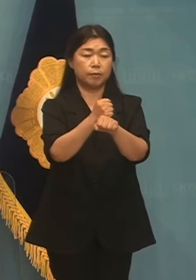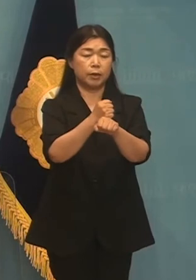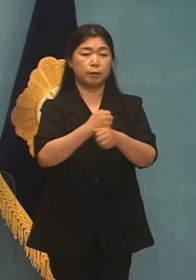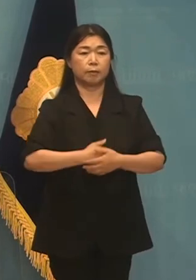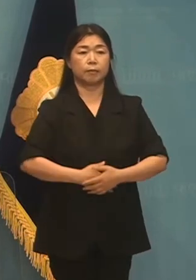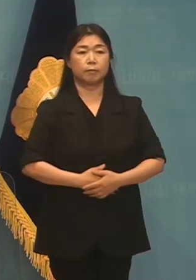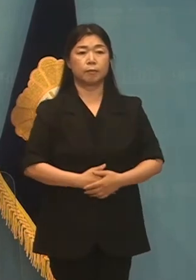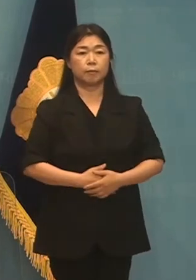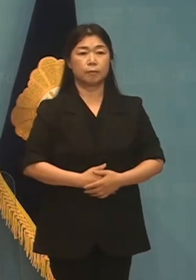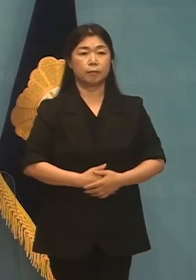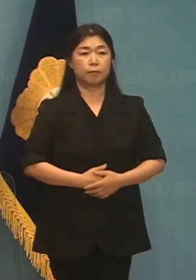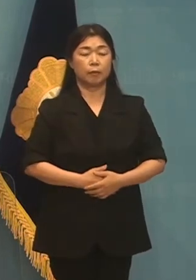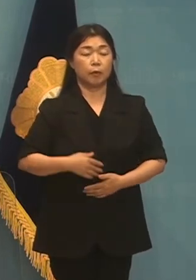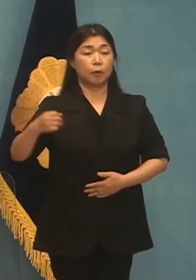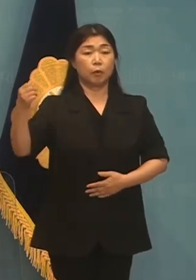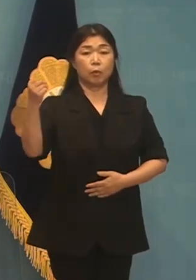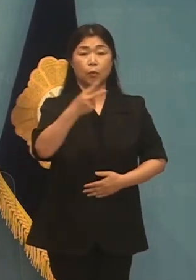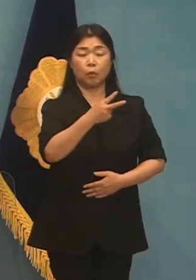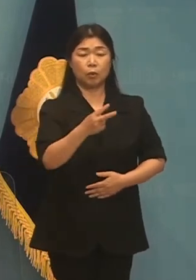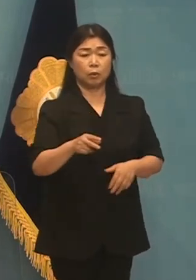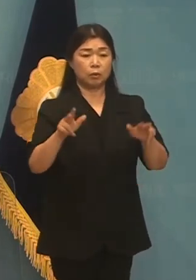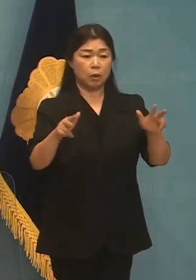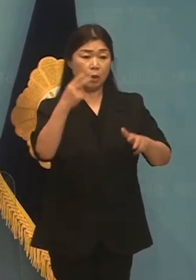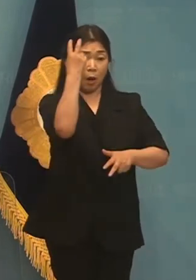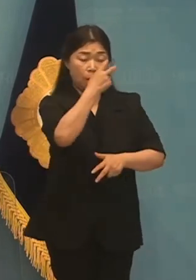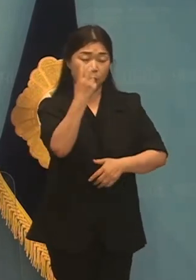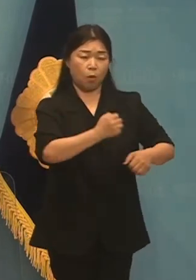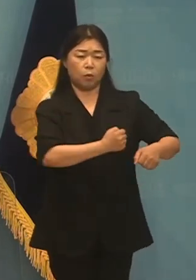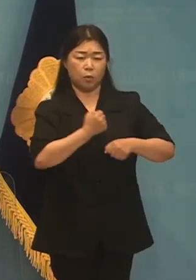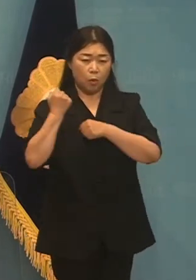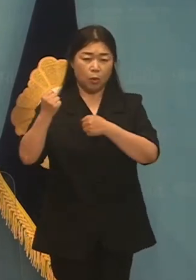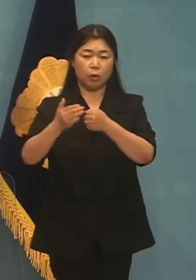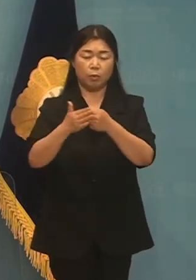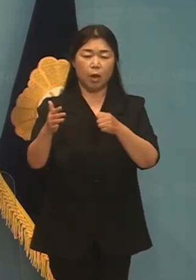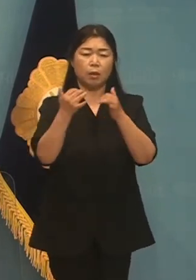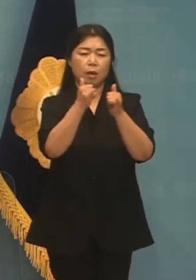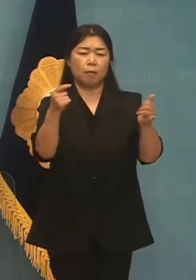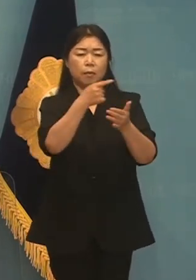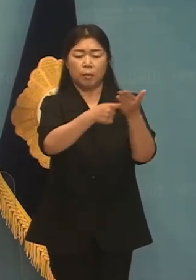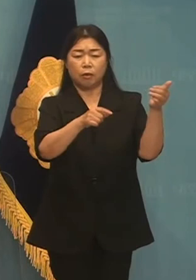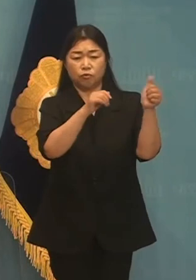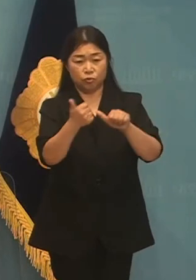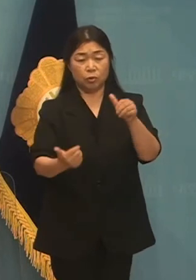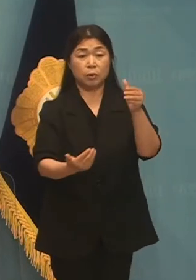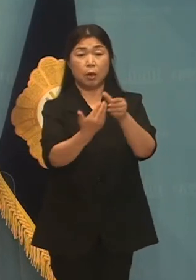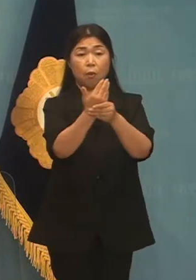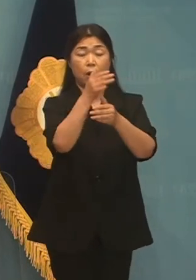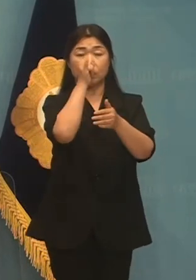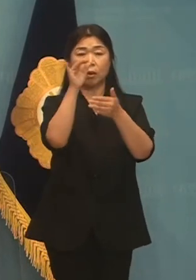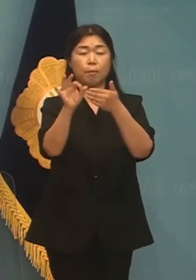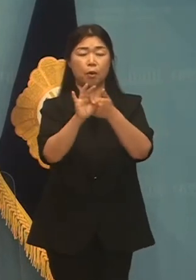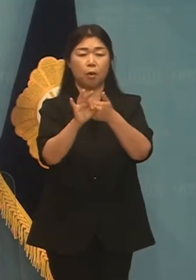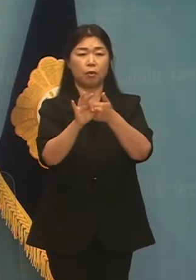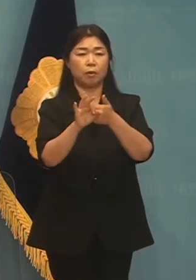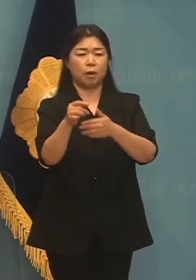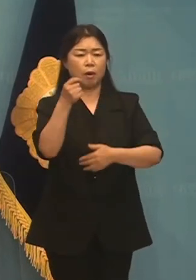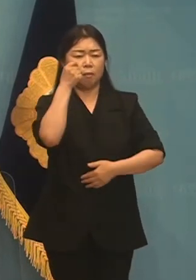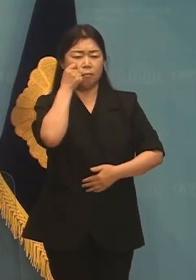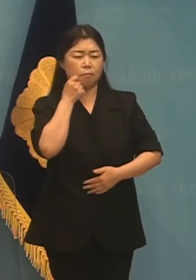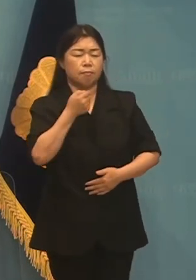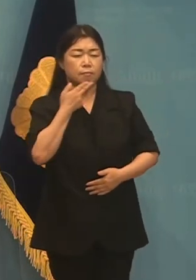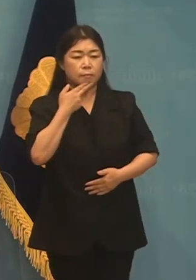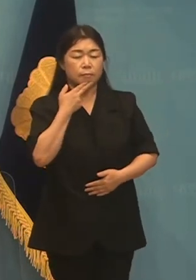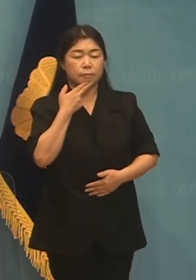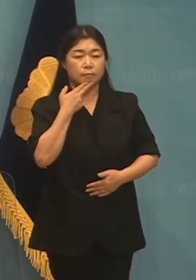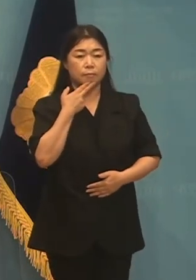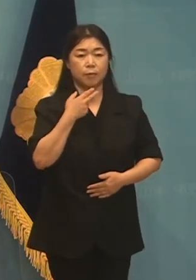마련하겠습니다. 또 현장 감독의 소홀로 인명사고가 발생한다면 무관용 원칙에